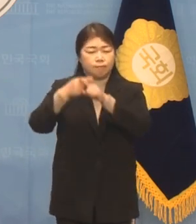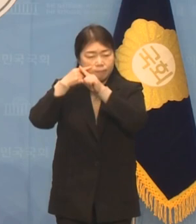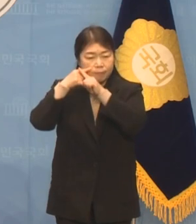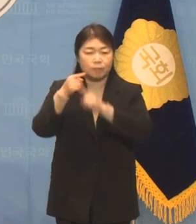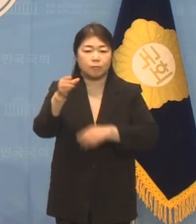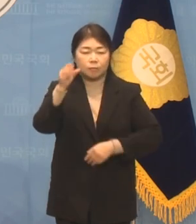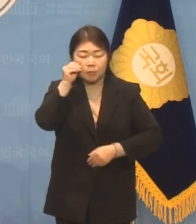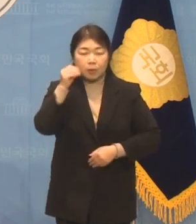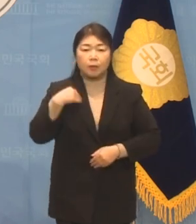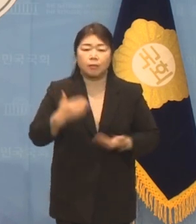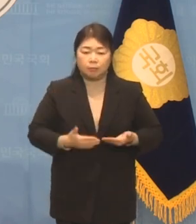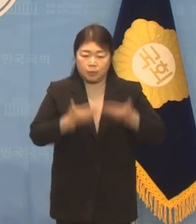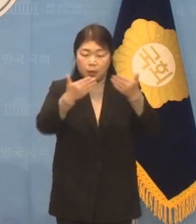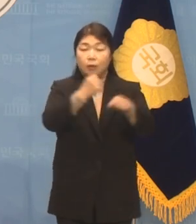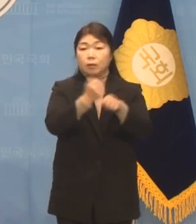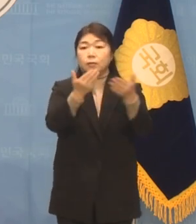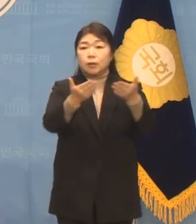나서겠습니다.